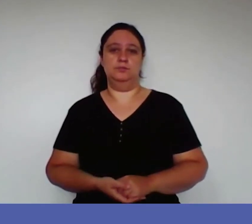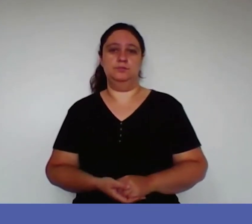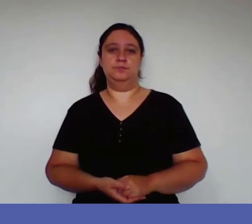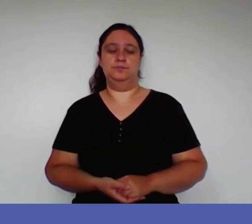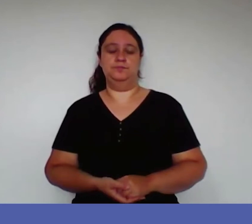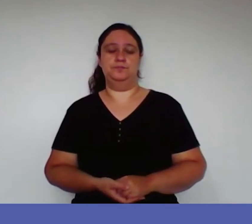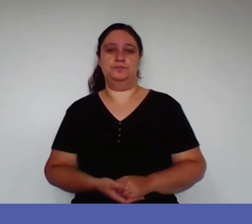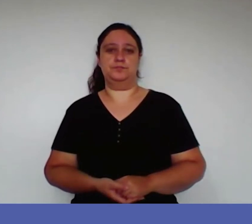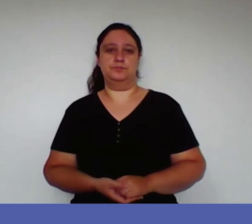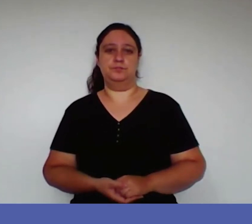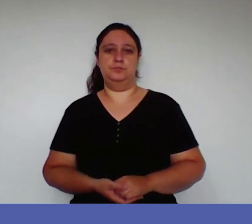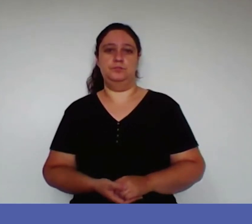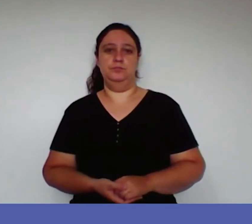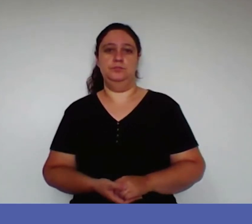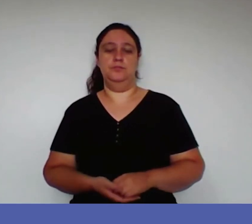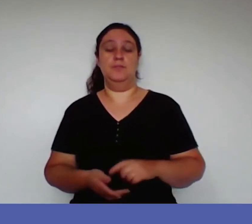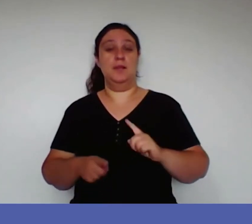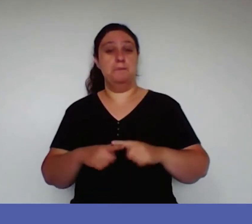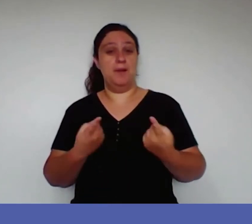Mas tem um problema.